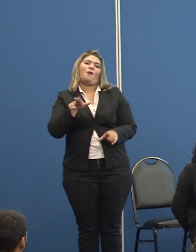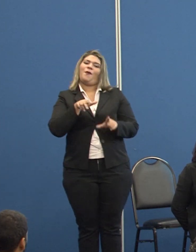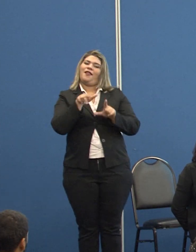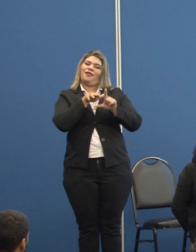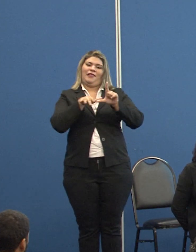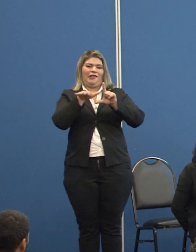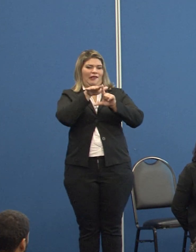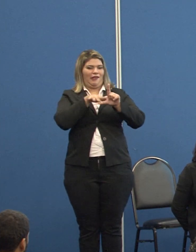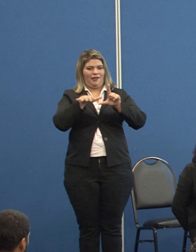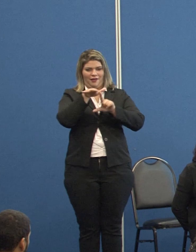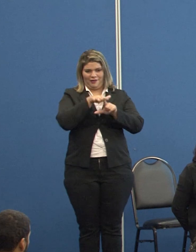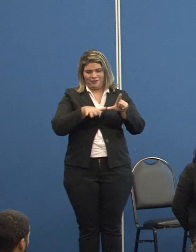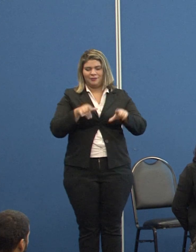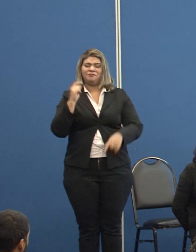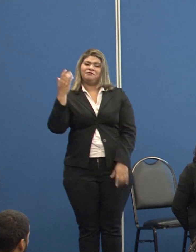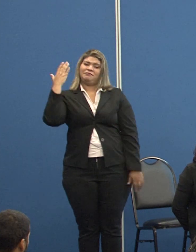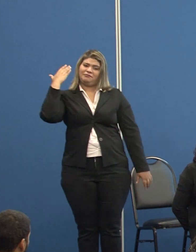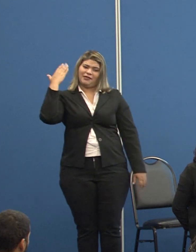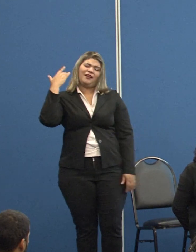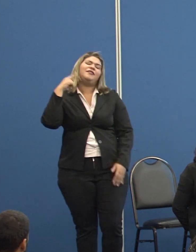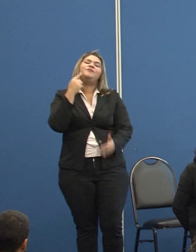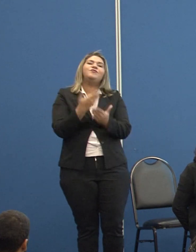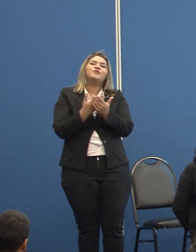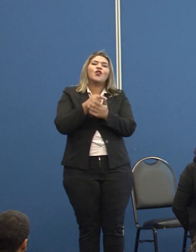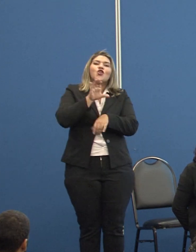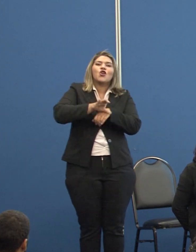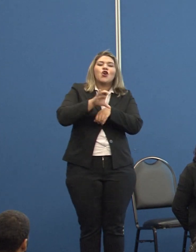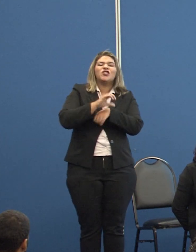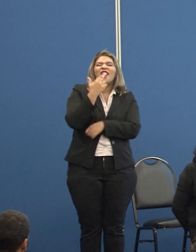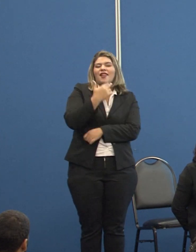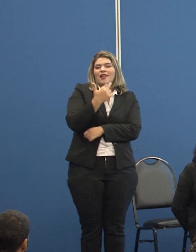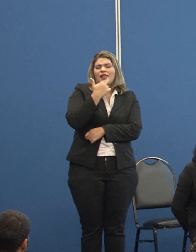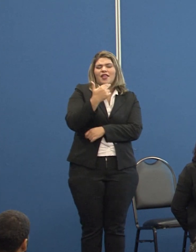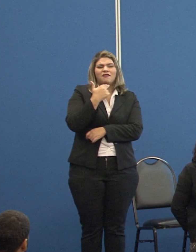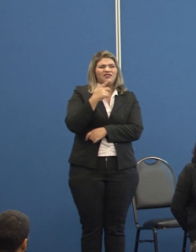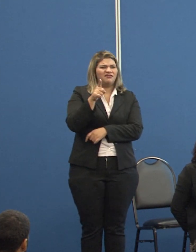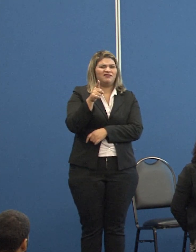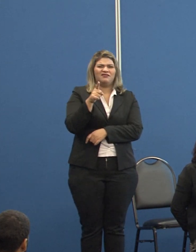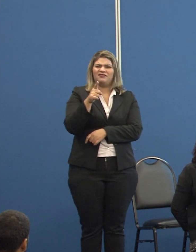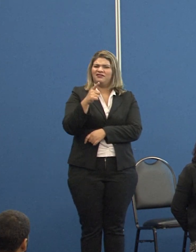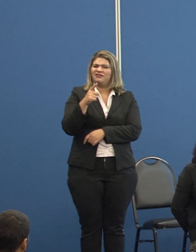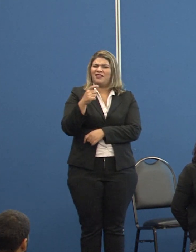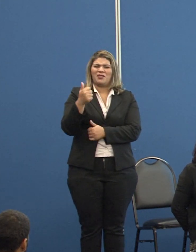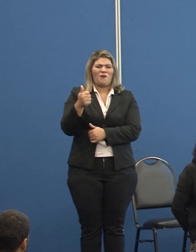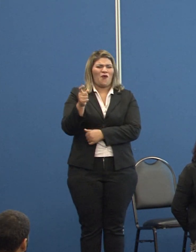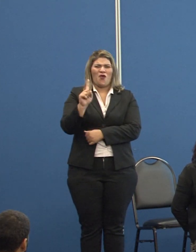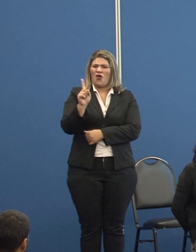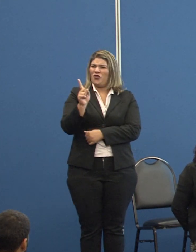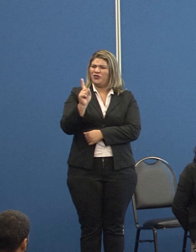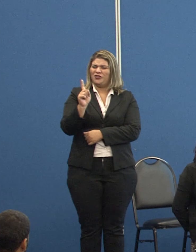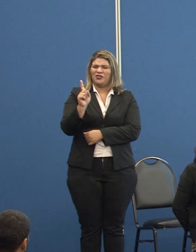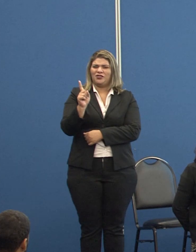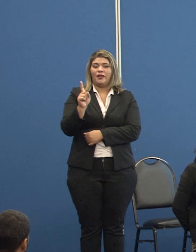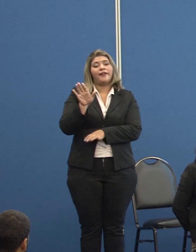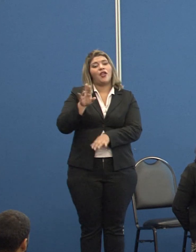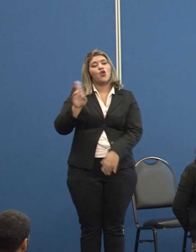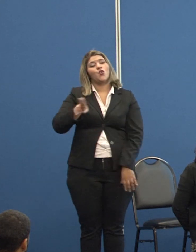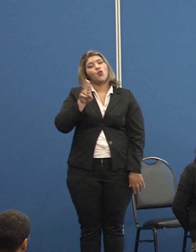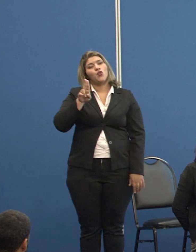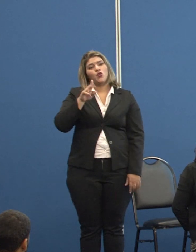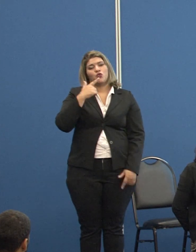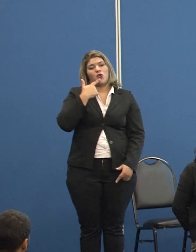cursos de línguas, né, de línguas estrangeiras, eu vi que isso não funciona, mas é a língua em uso, ok?